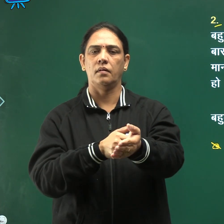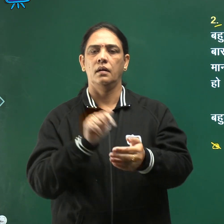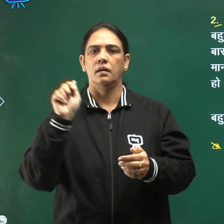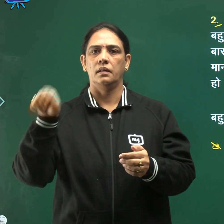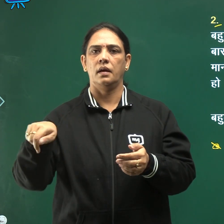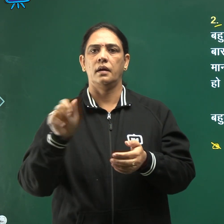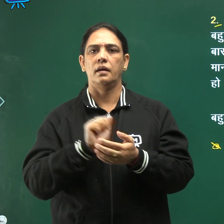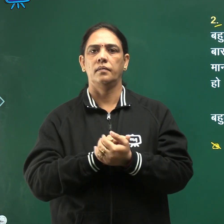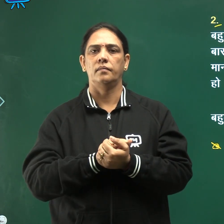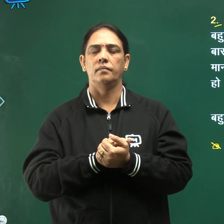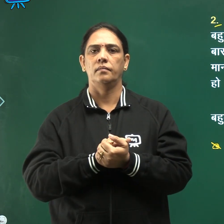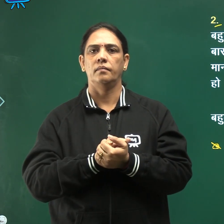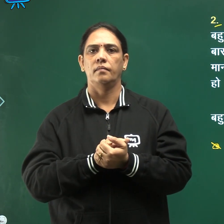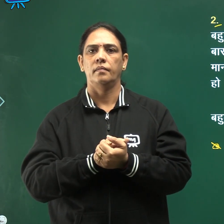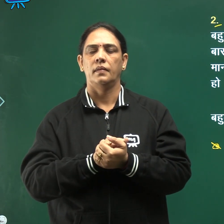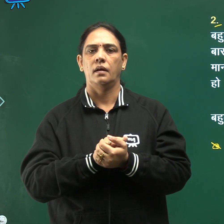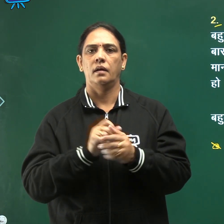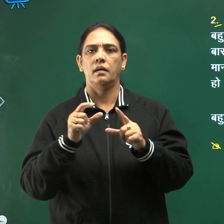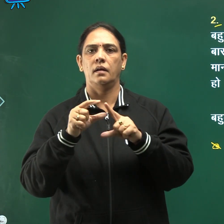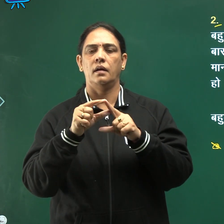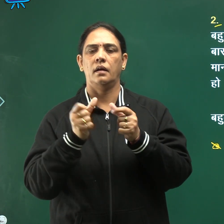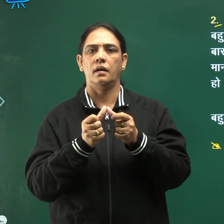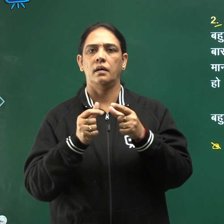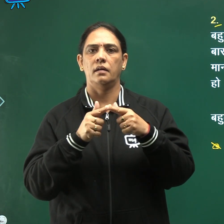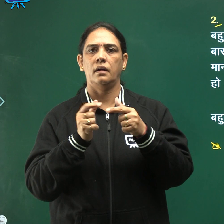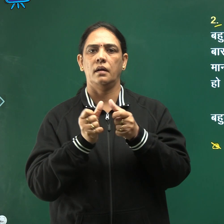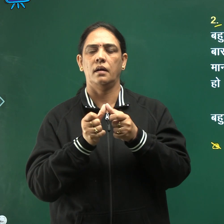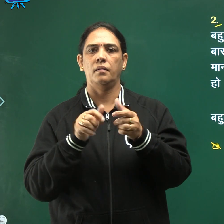दिए गए प्रेक्षणों में